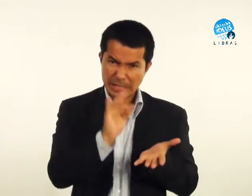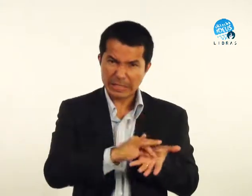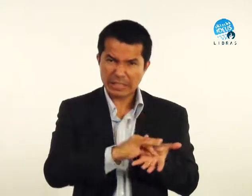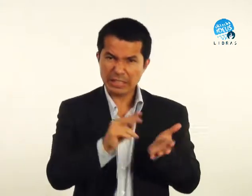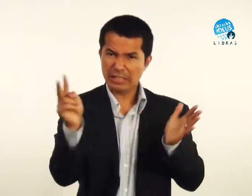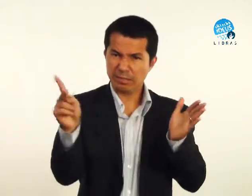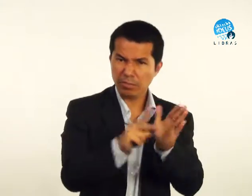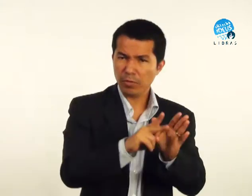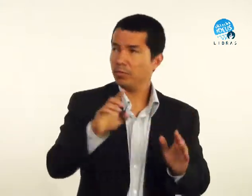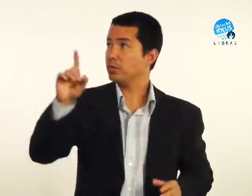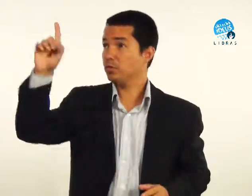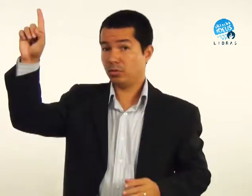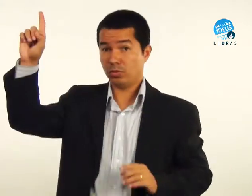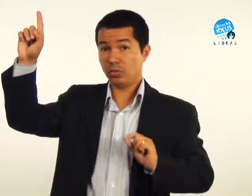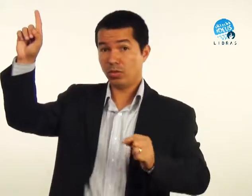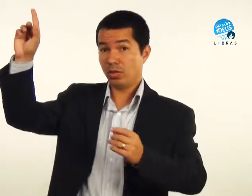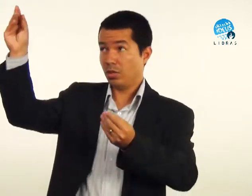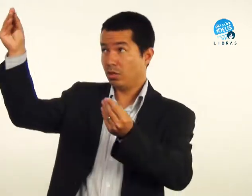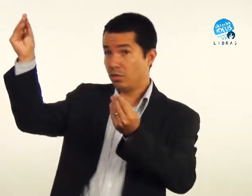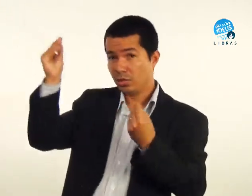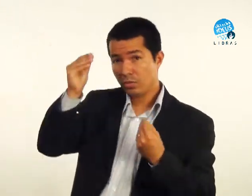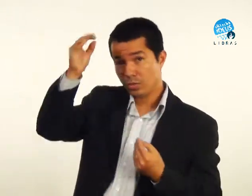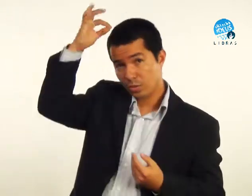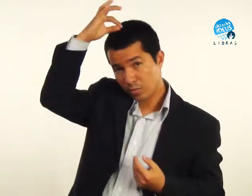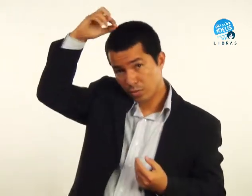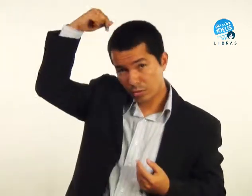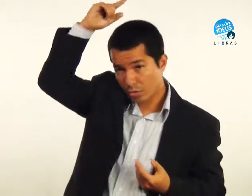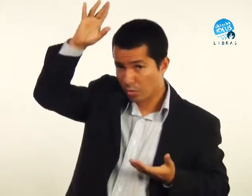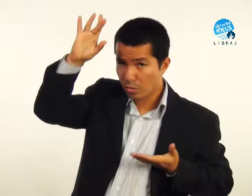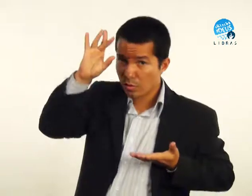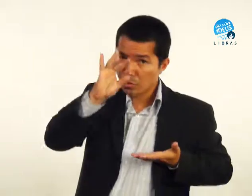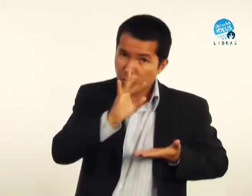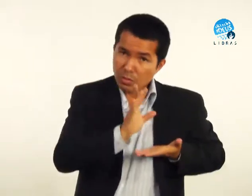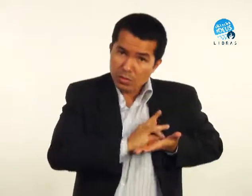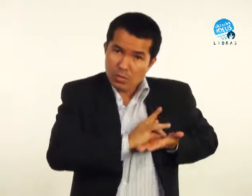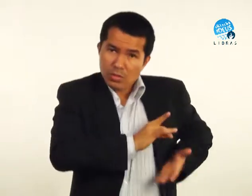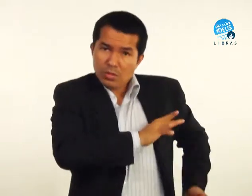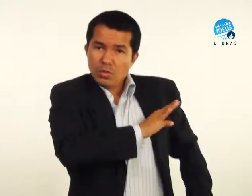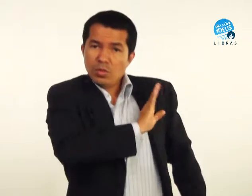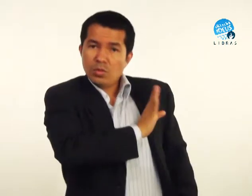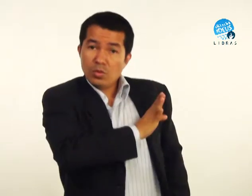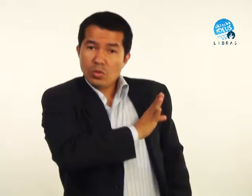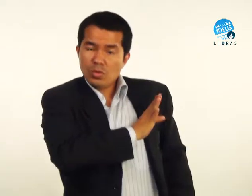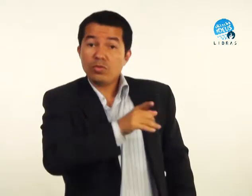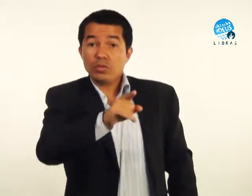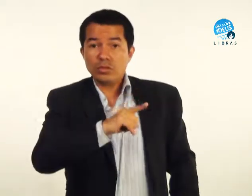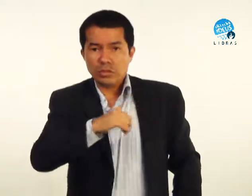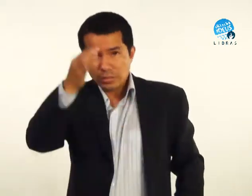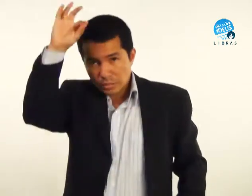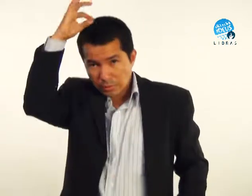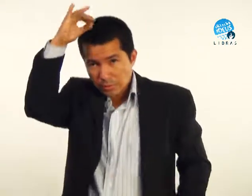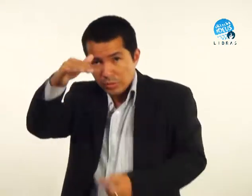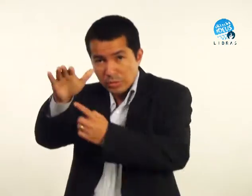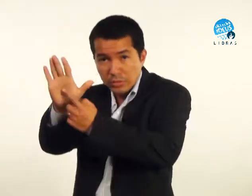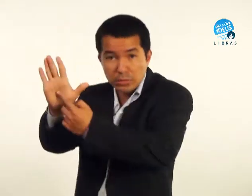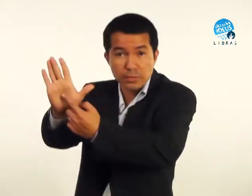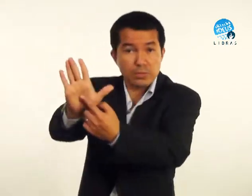Deus pôs em vocês a sua marca de propriedade, quando lhes deu o Espírito Santo que Ele havia prometido. E